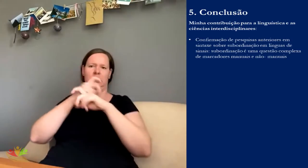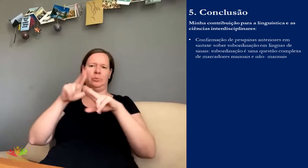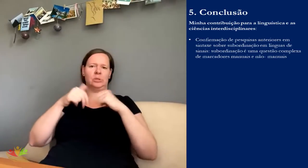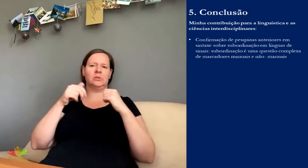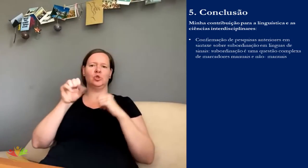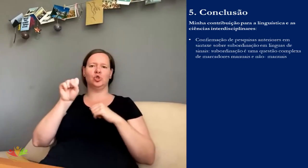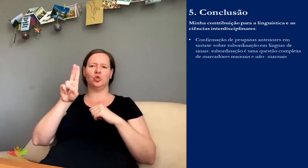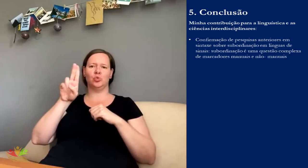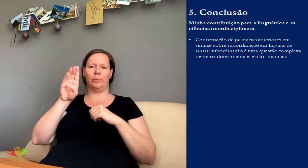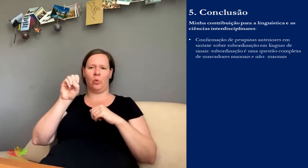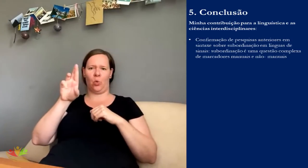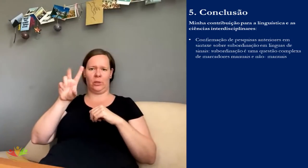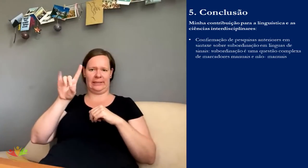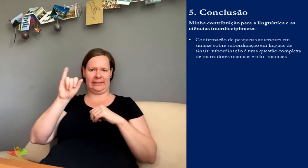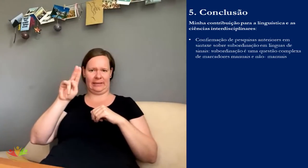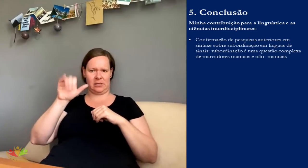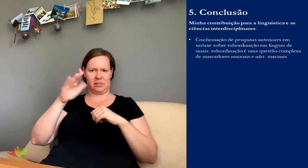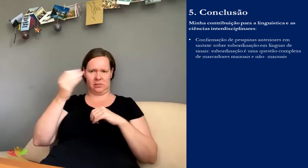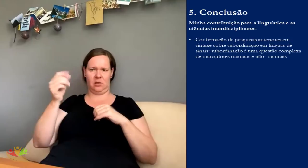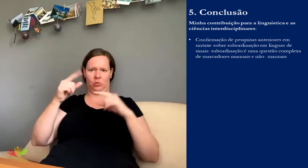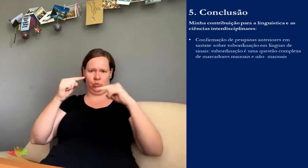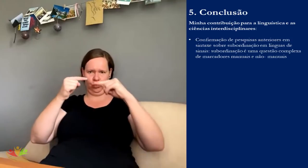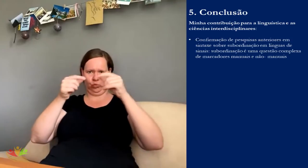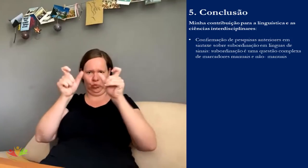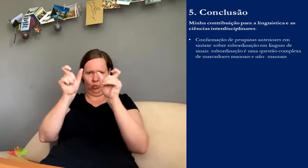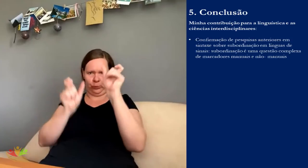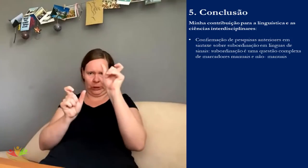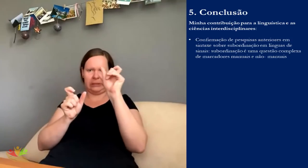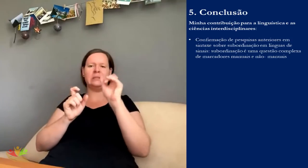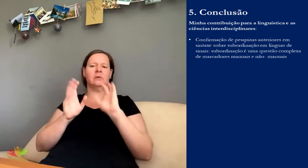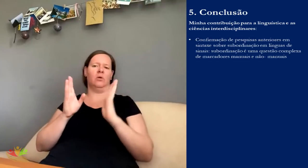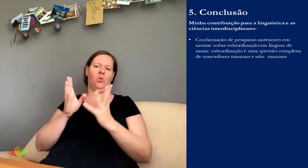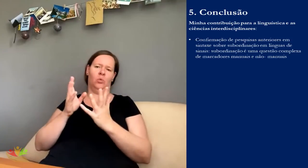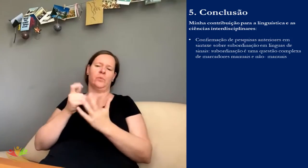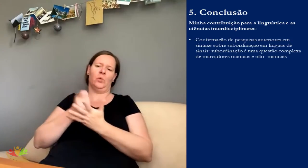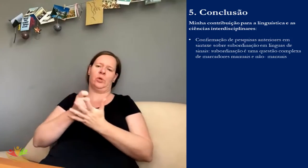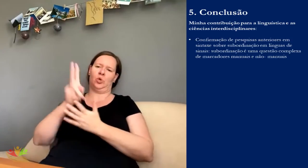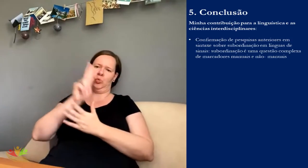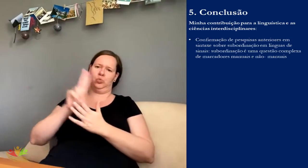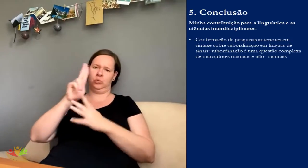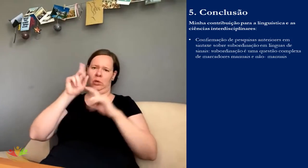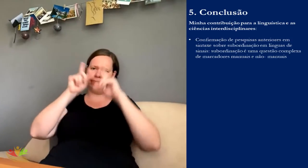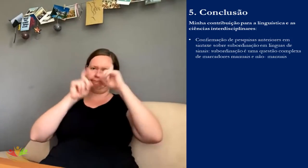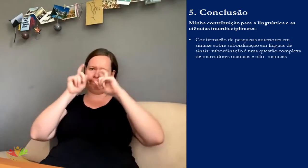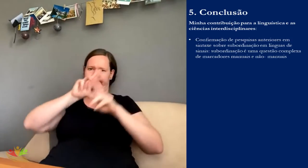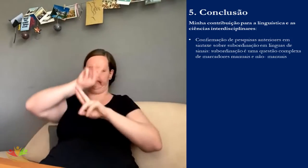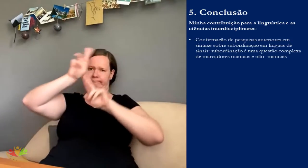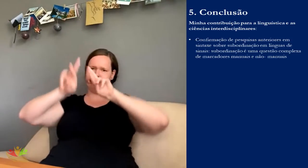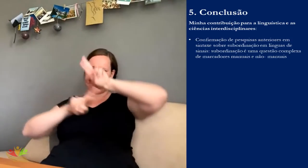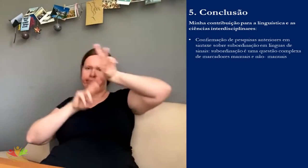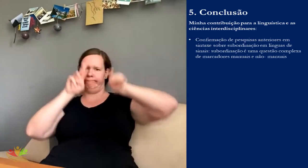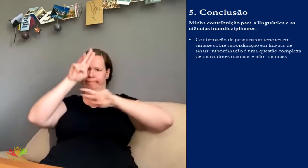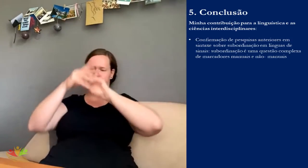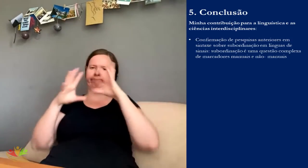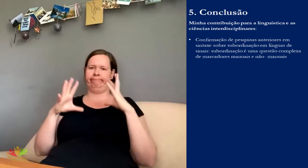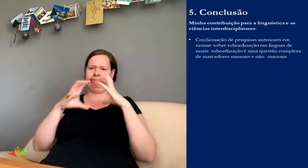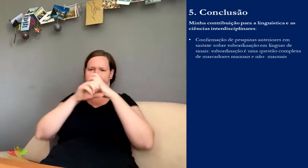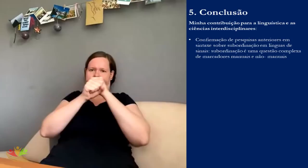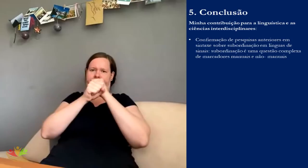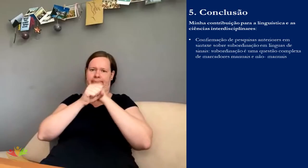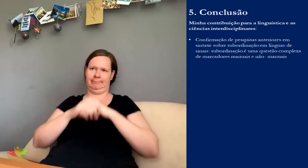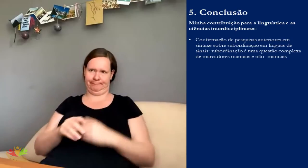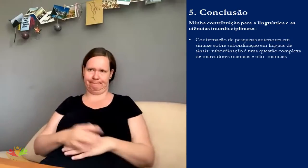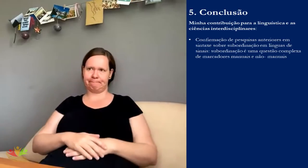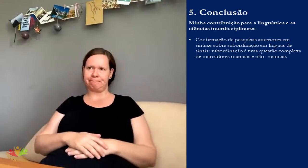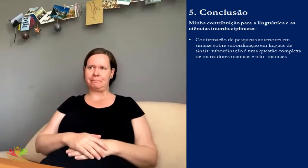A relação é um pouco mais complexa, porque alguns sinais são utilizados em contextos de pergunta ou em contextos de tópico. Então,